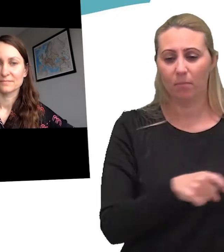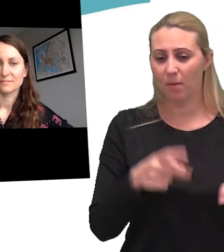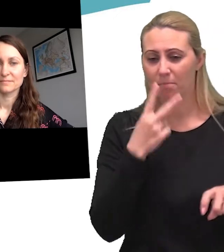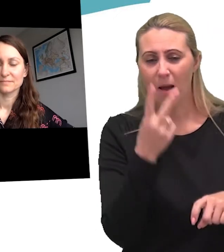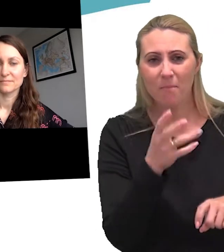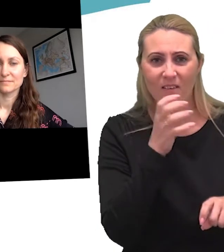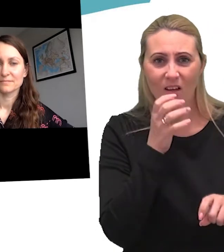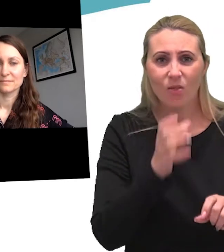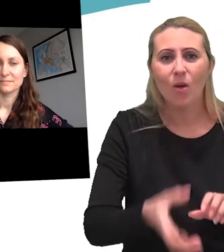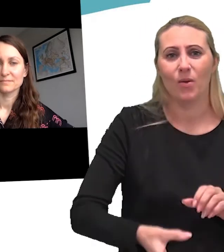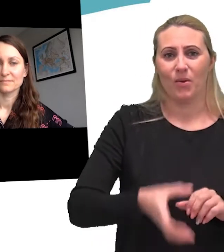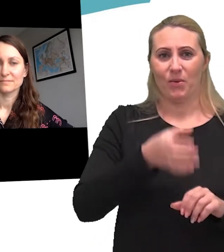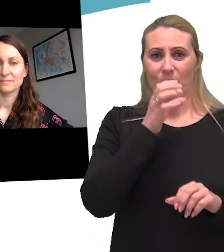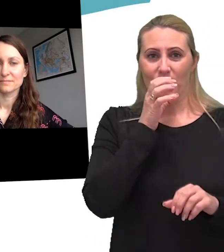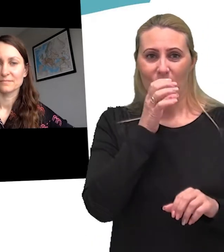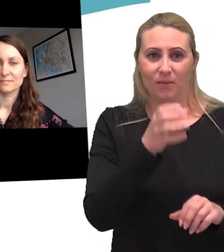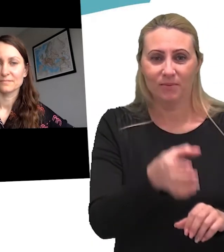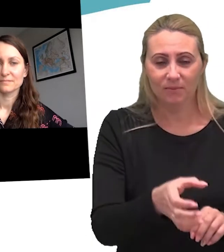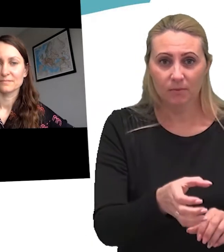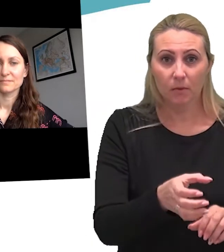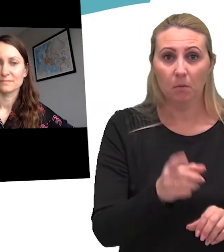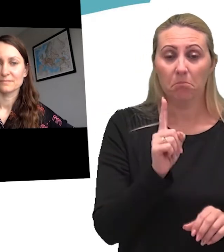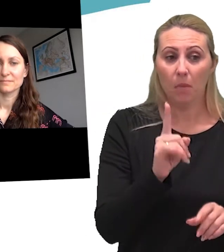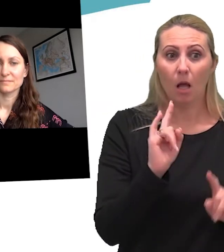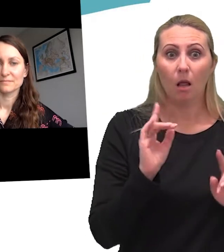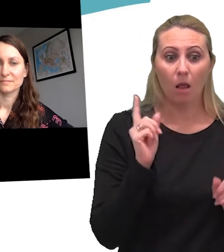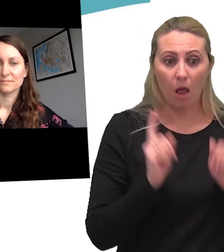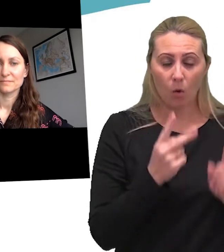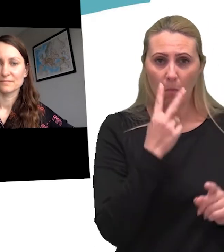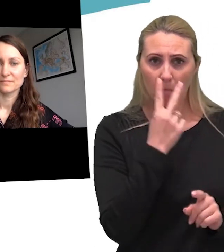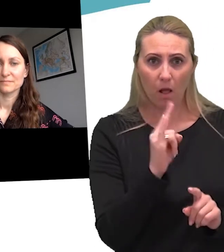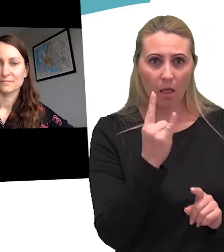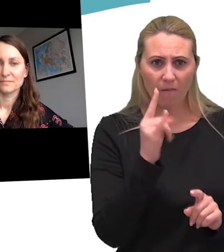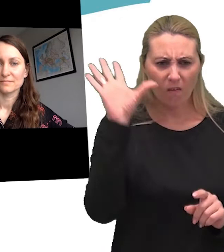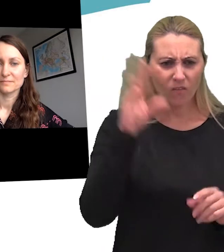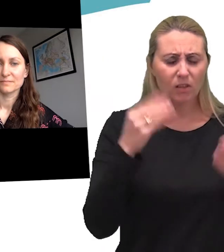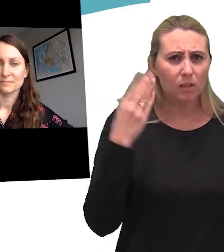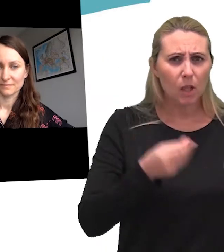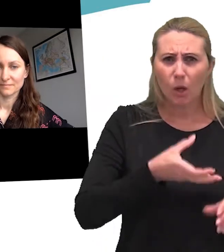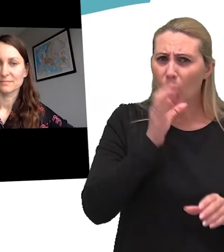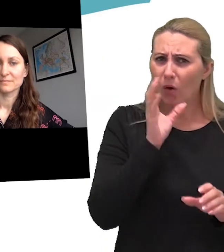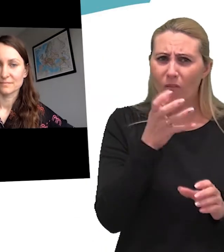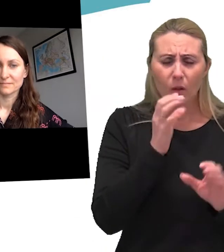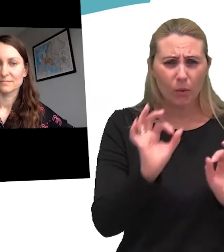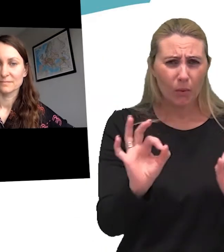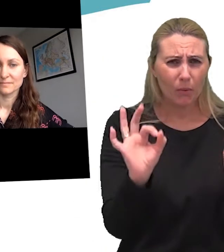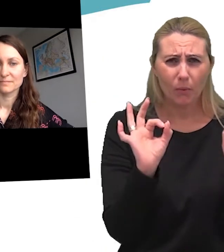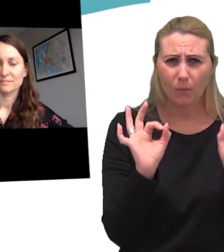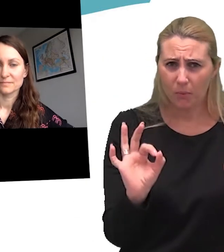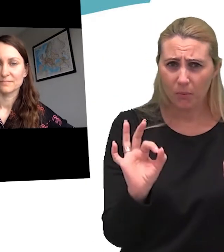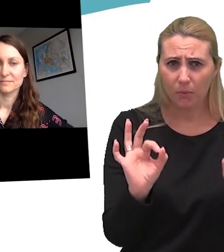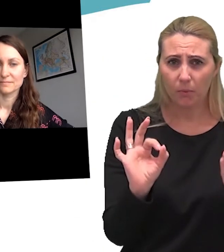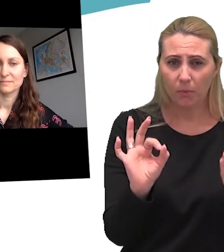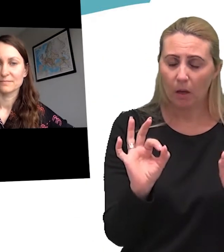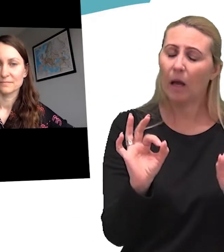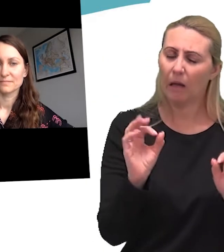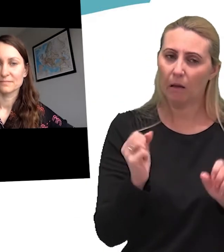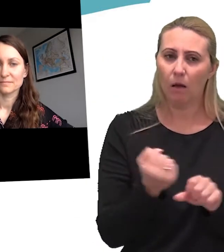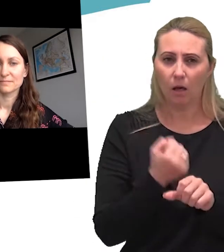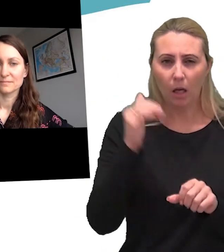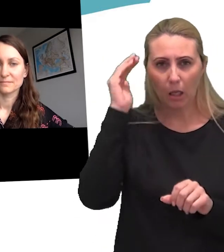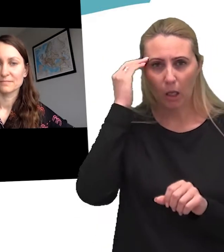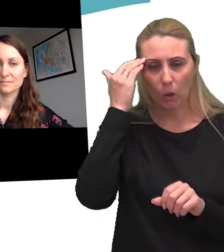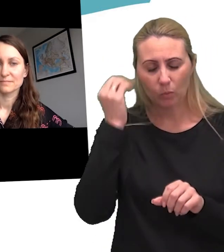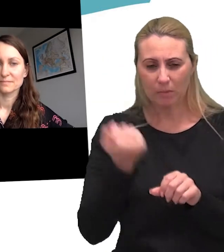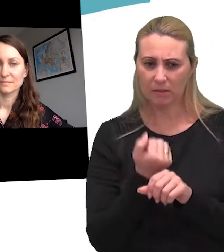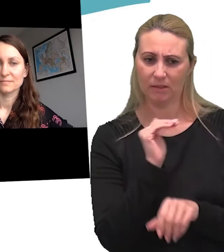atsigeria. Bet jeigu vaikas, matom, kad visą dieną gali būti negeręs, tik tai tada, kad priminam, tai irgi reikėtų